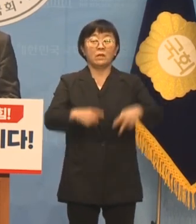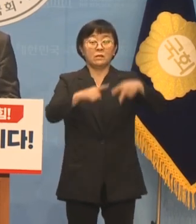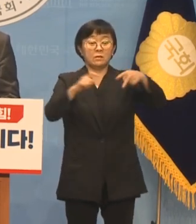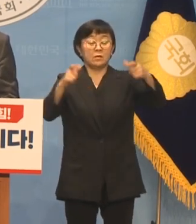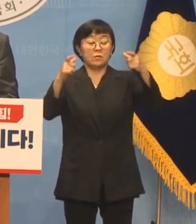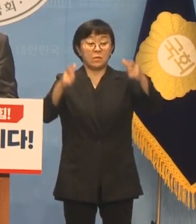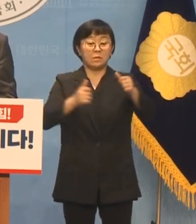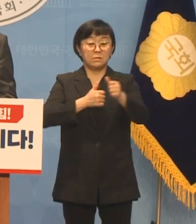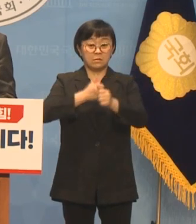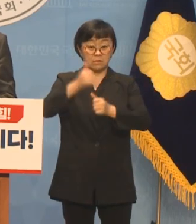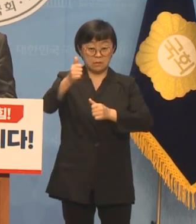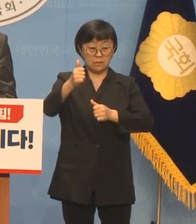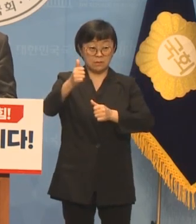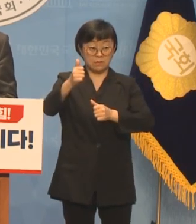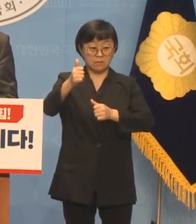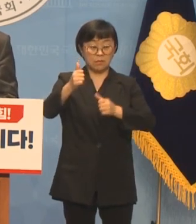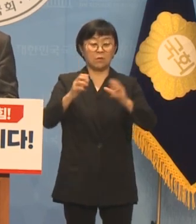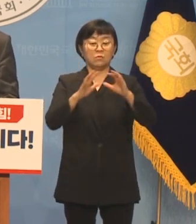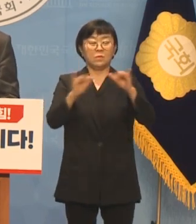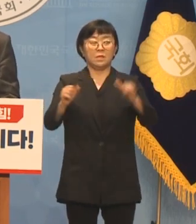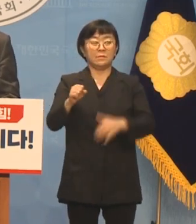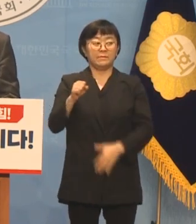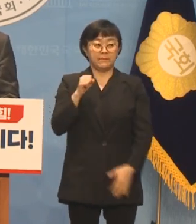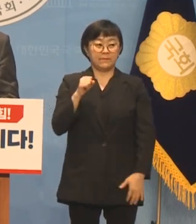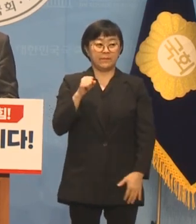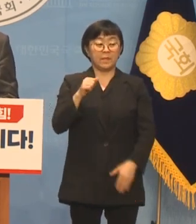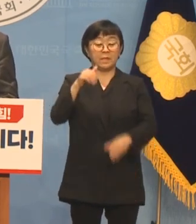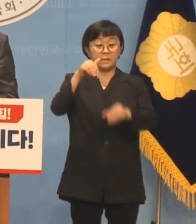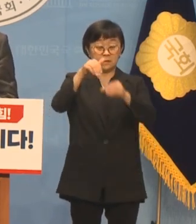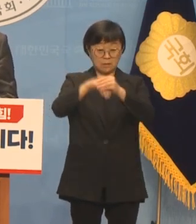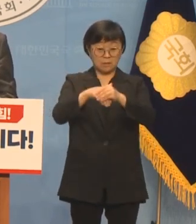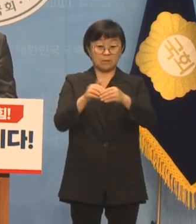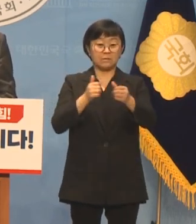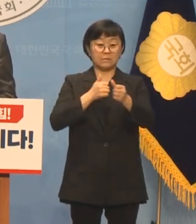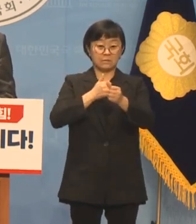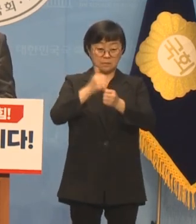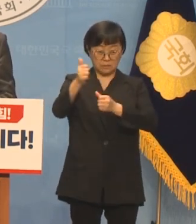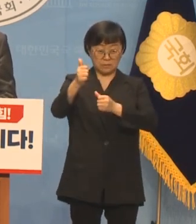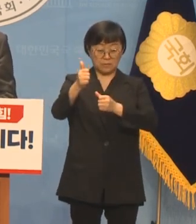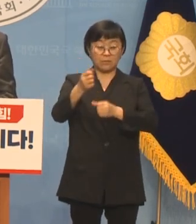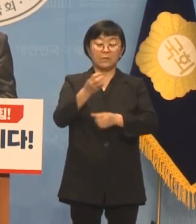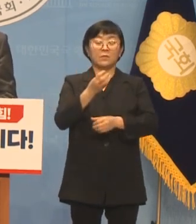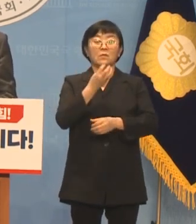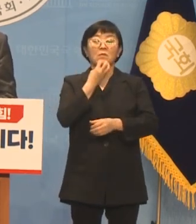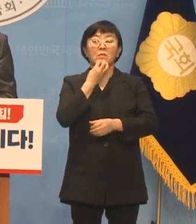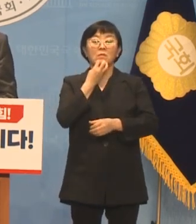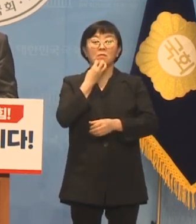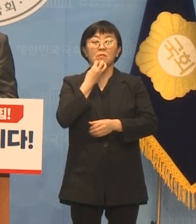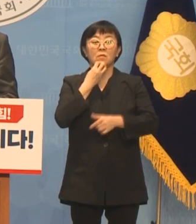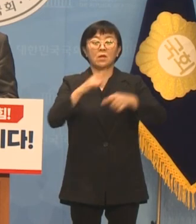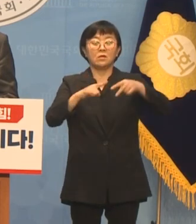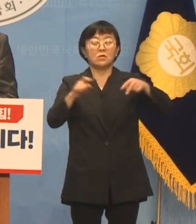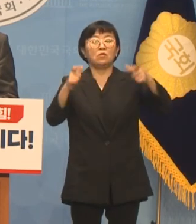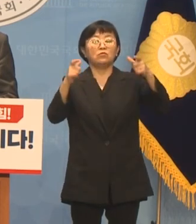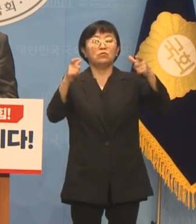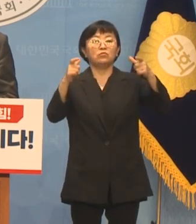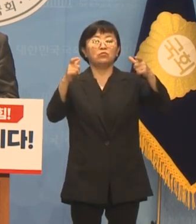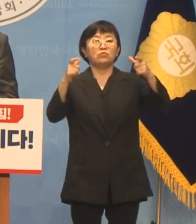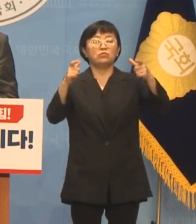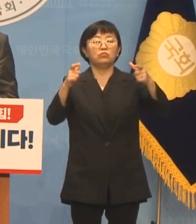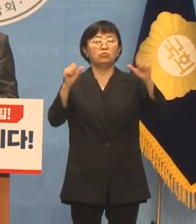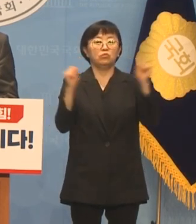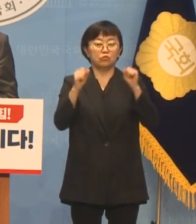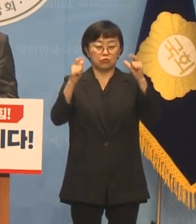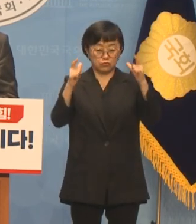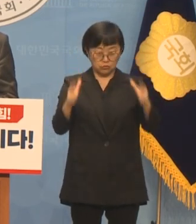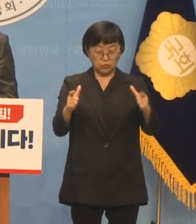서대문에서의 승리는 국민의힘의 총선 승리와 서울 서북부 지역의